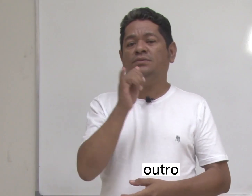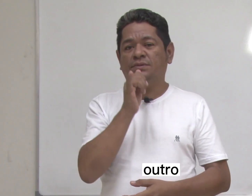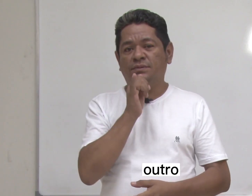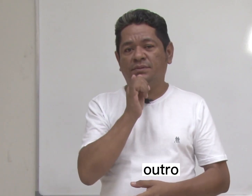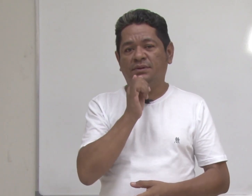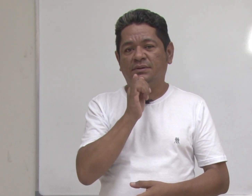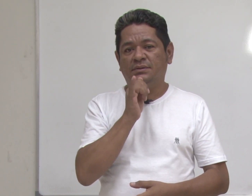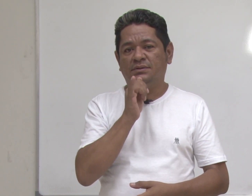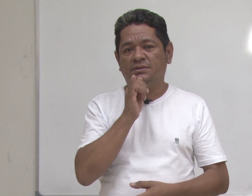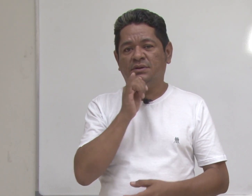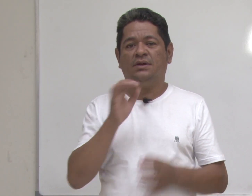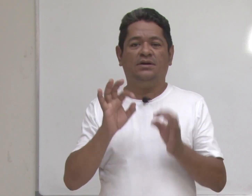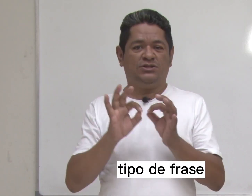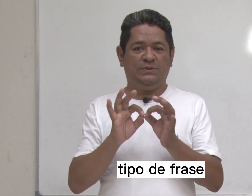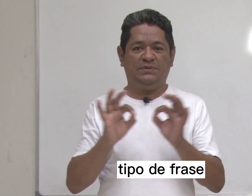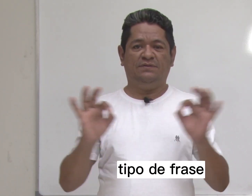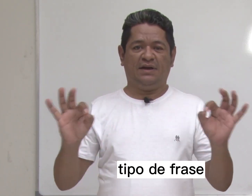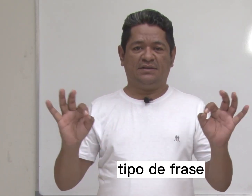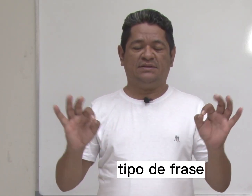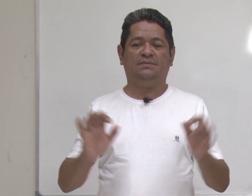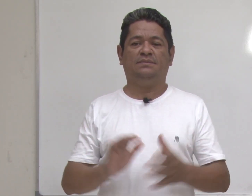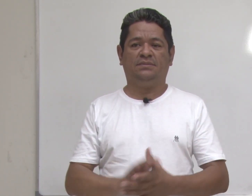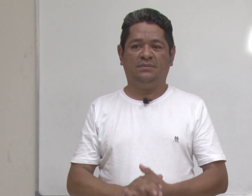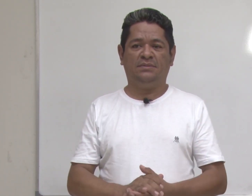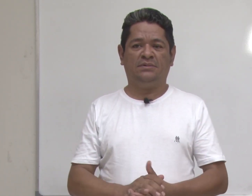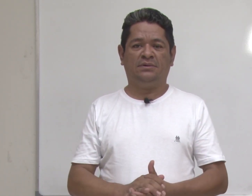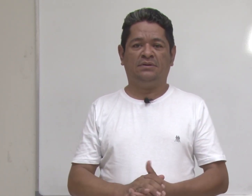Outro tipo de frase.